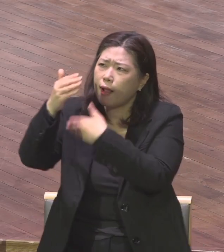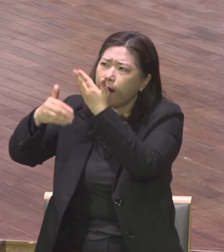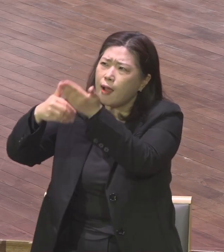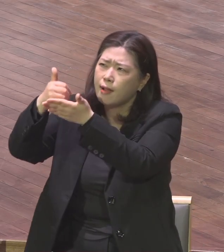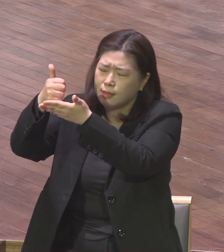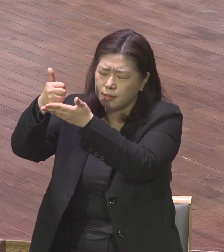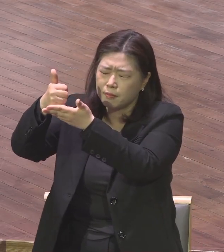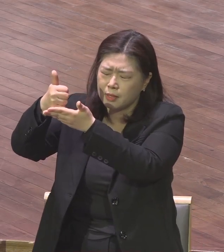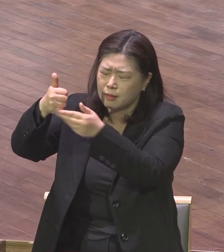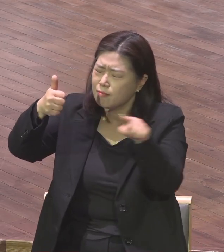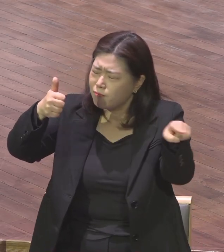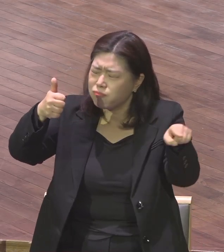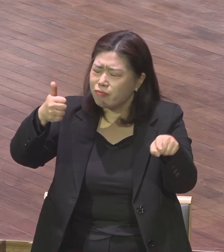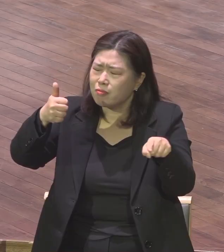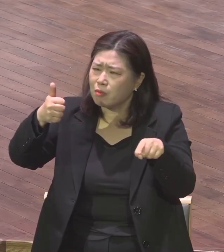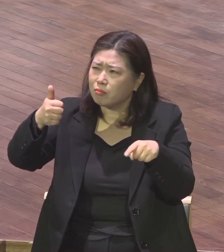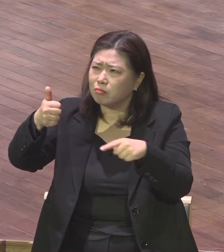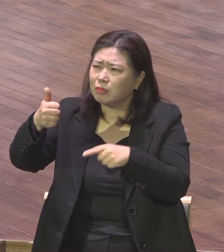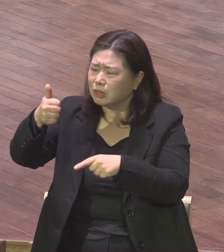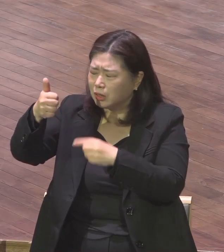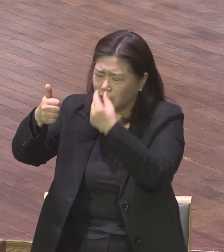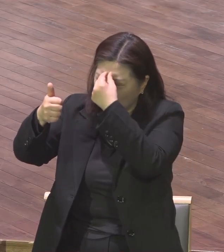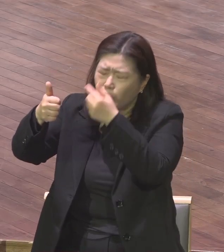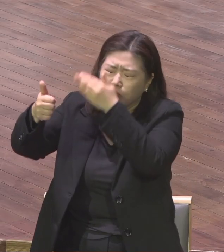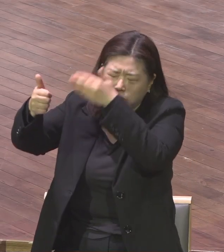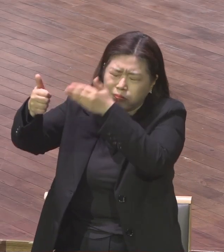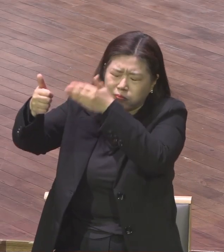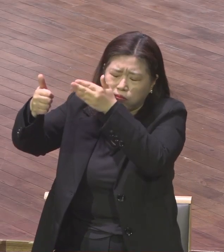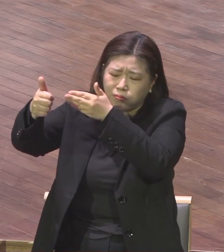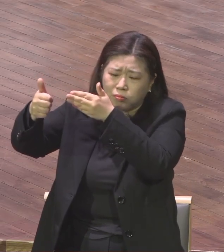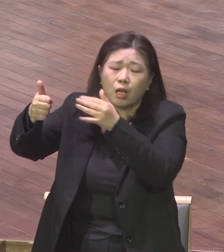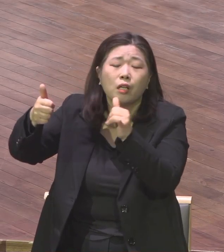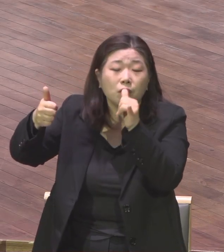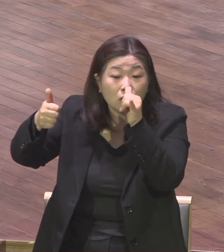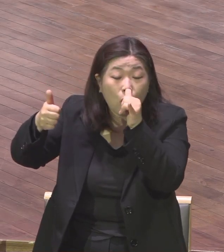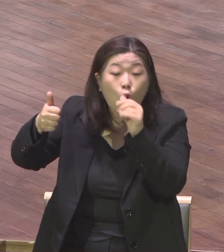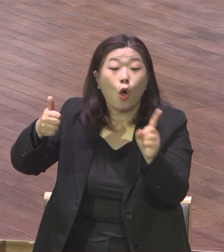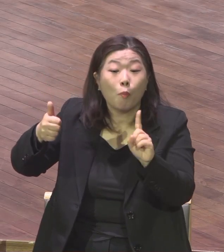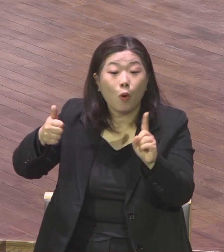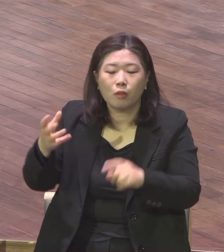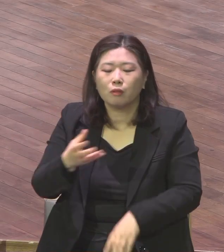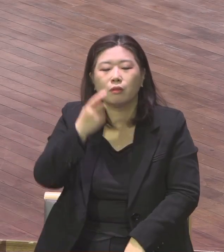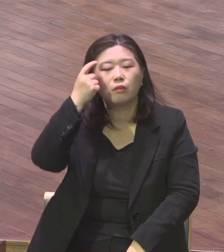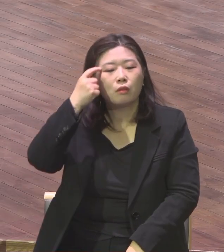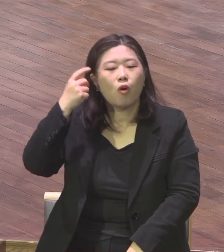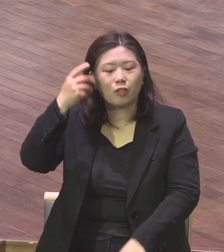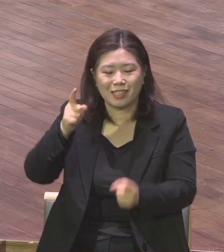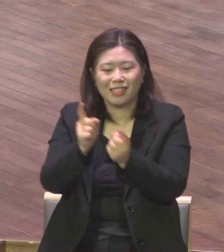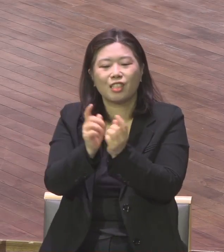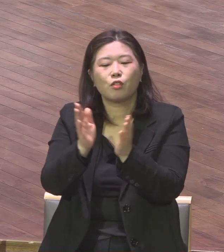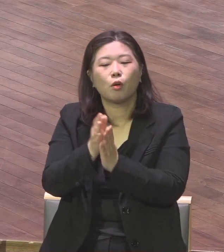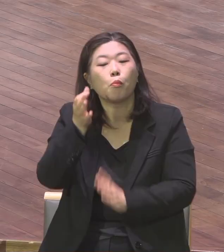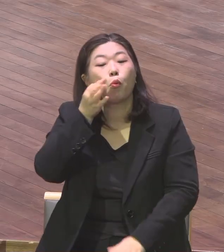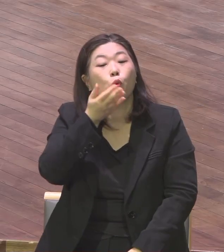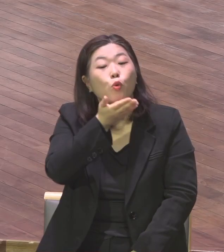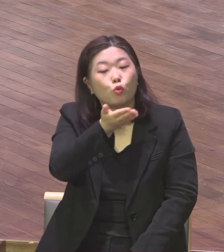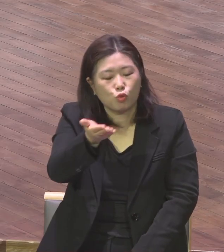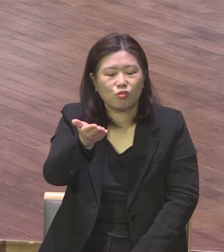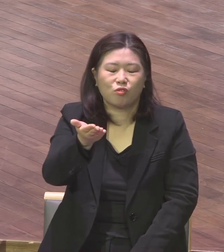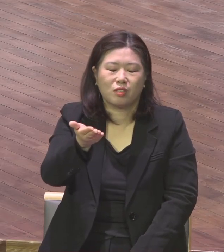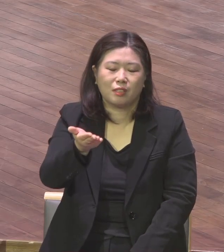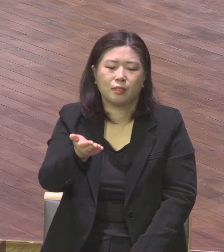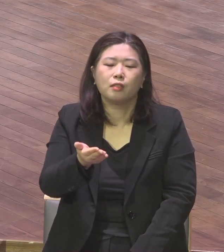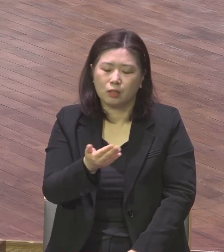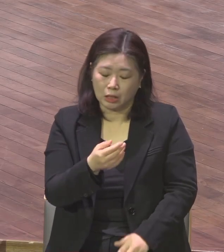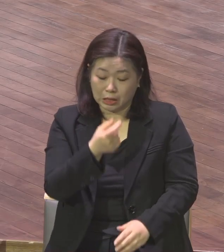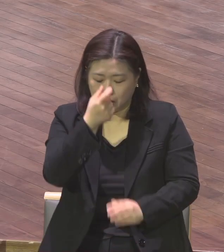하나님께서 우리에게 가르쳐 주시고 친히 본을 보여주시다는 거죠. 지금 또 우리를 위해서 정보